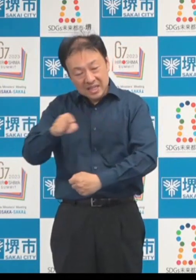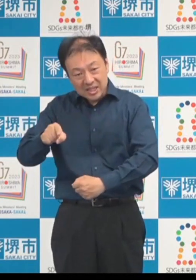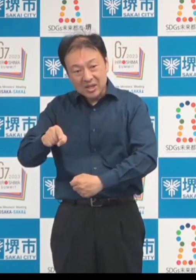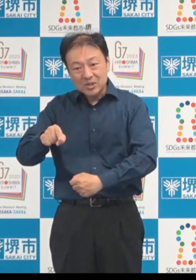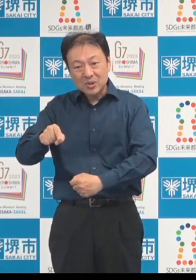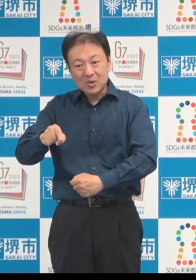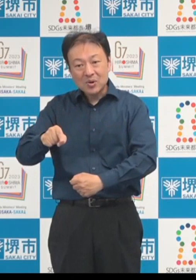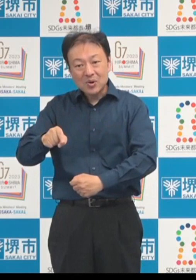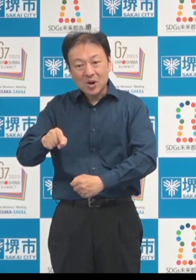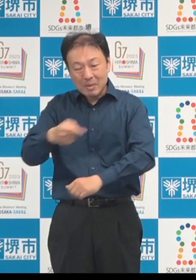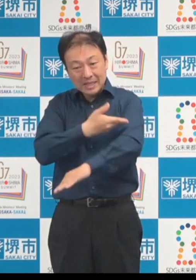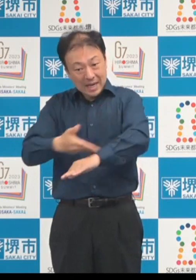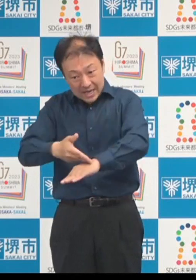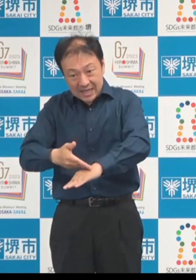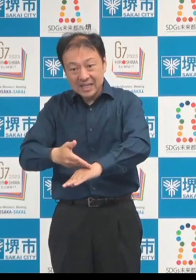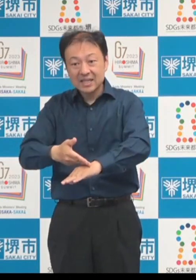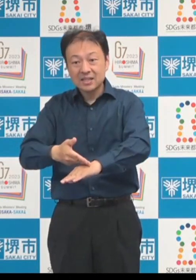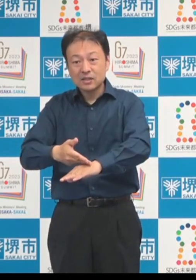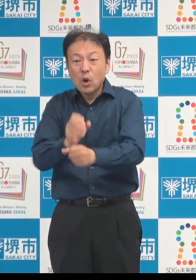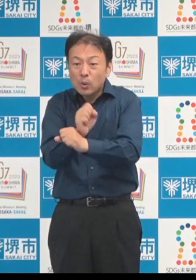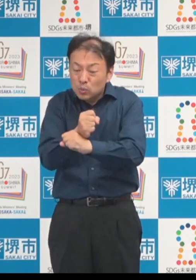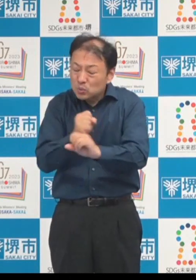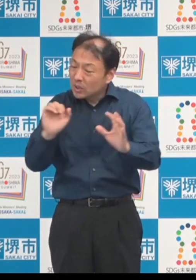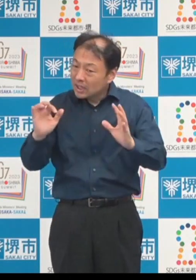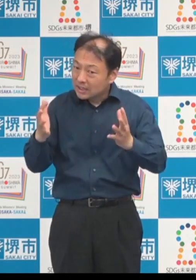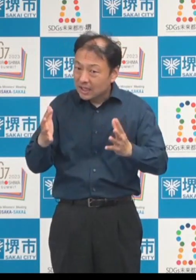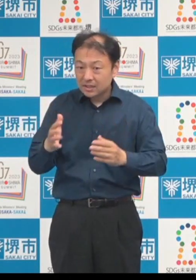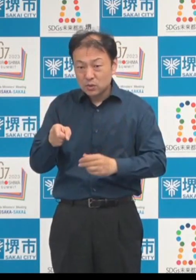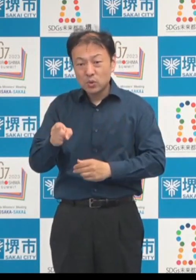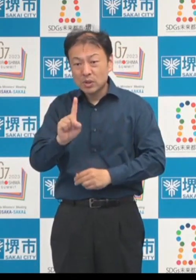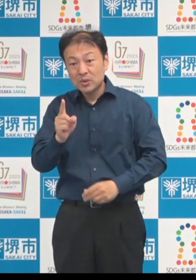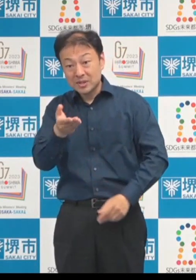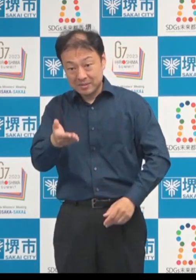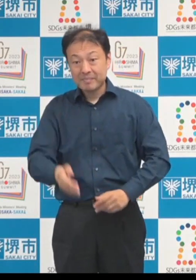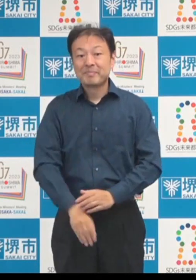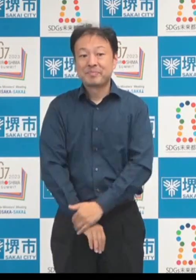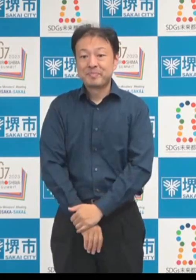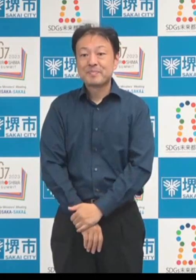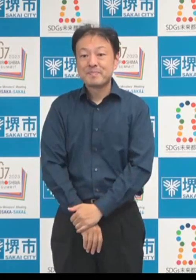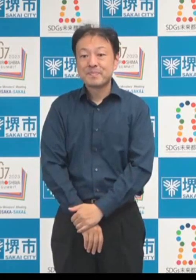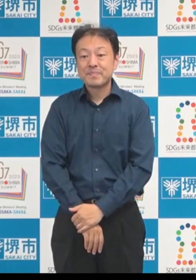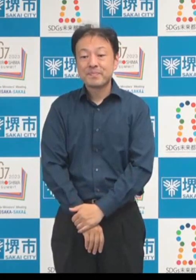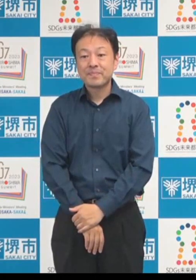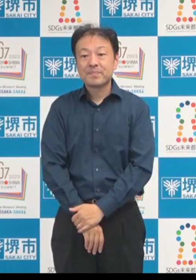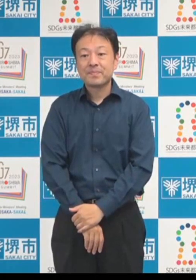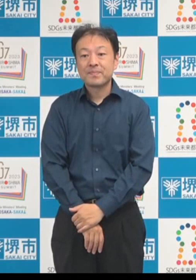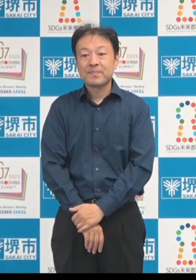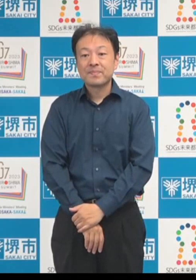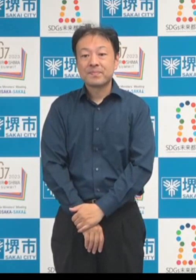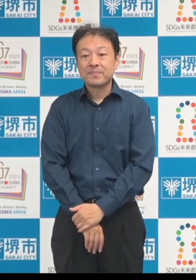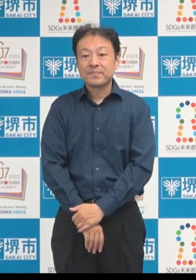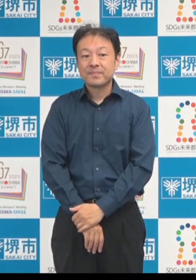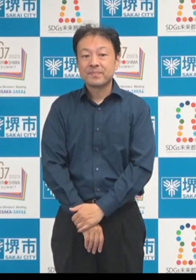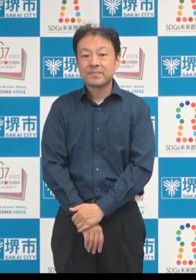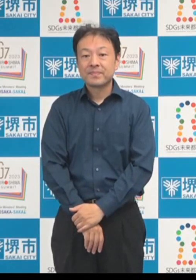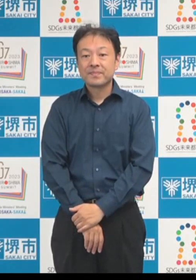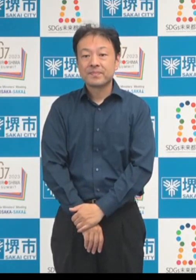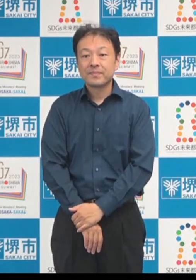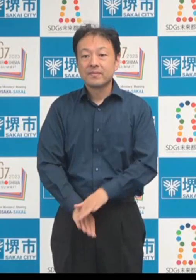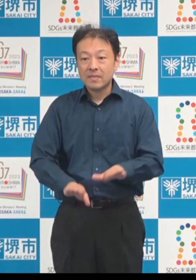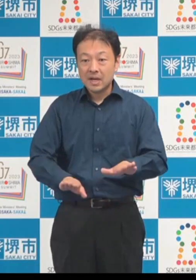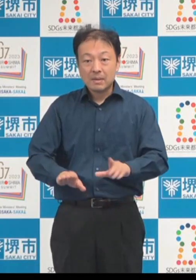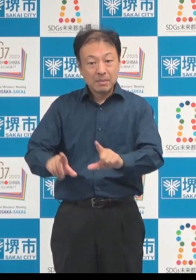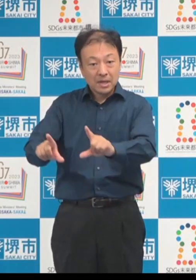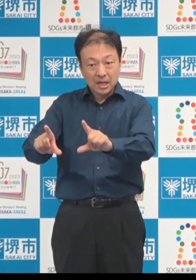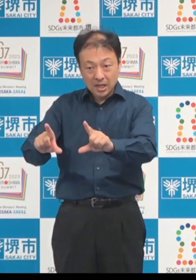というのがほとんど全く見られないんですが、その件についていかがでしょう。 はい、今ご指摘いただいたこと